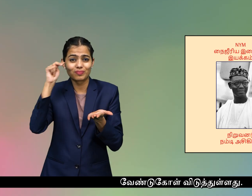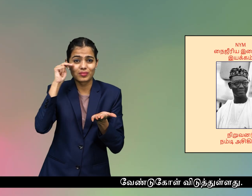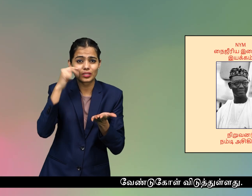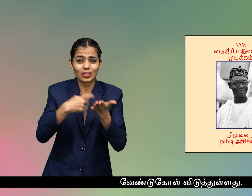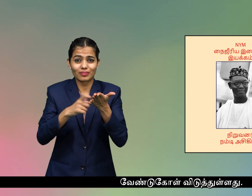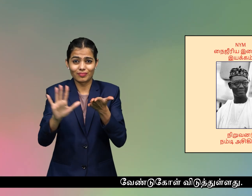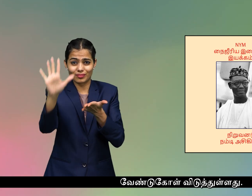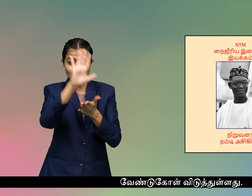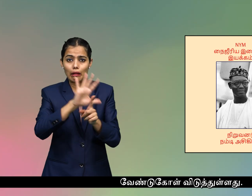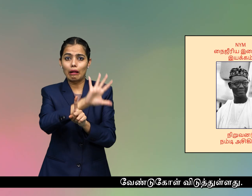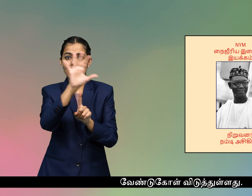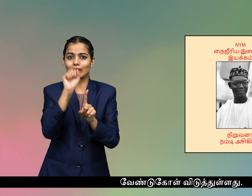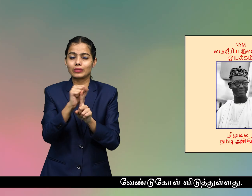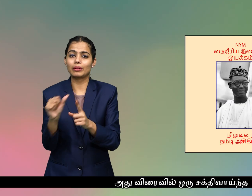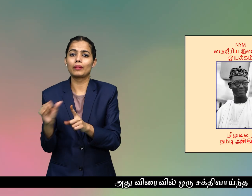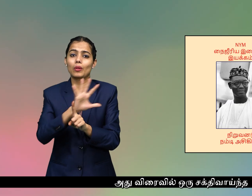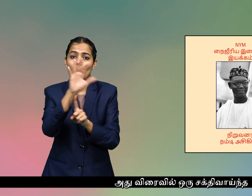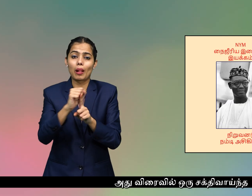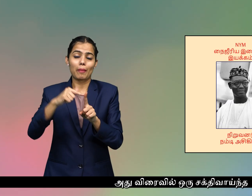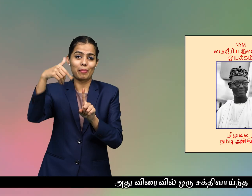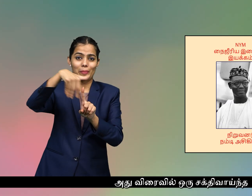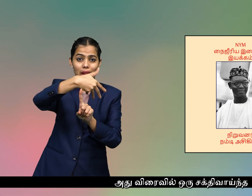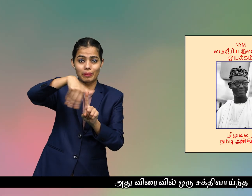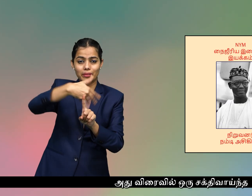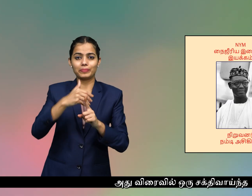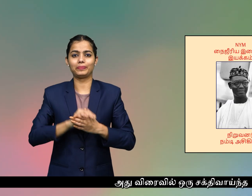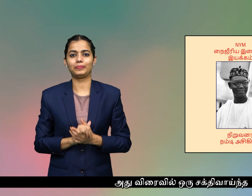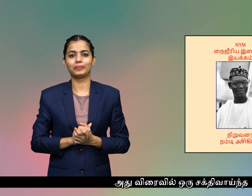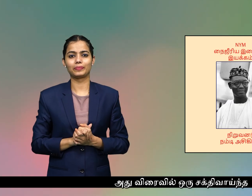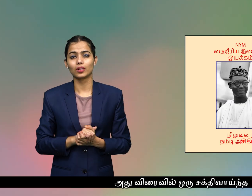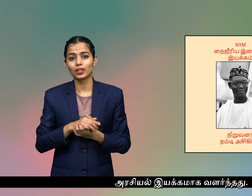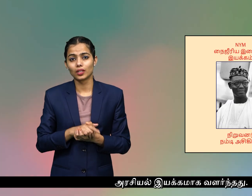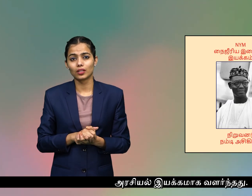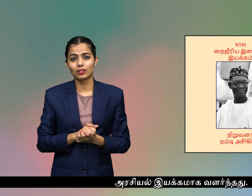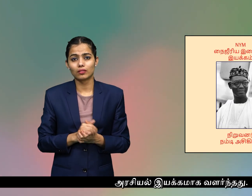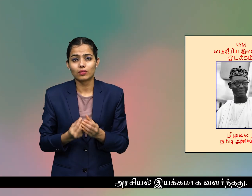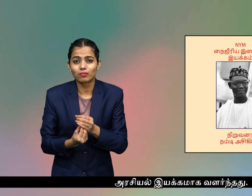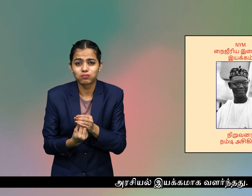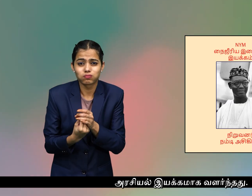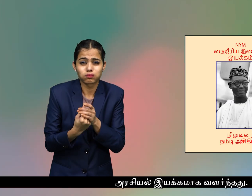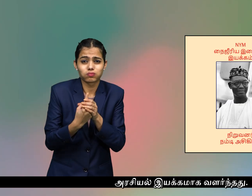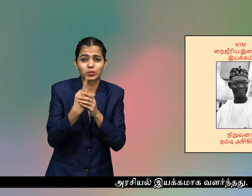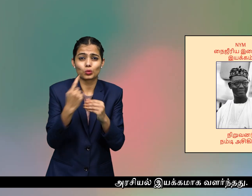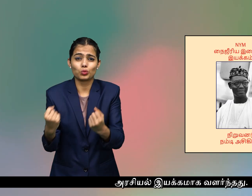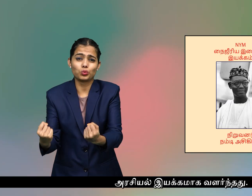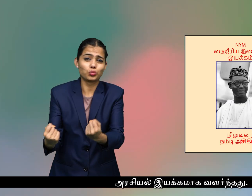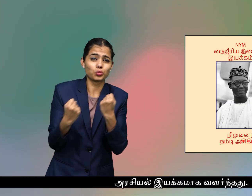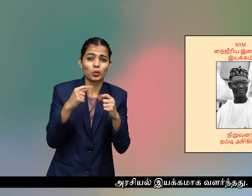NYM வேண்டுகோள் விடுத்துள்ளது. அது விரைவில் ஒரு சக்தி வாய்ந்த அரசியல் இயக்கமாக